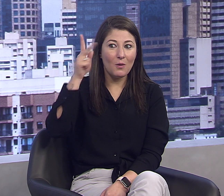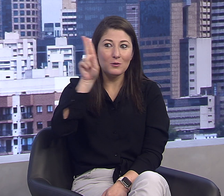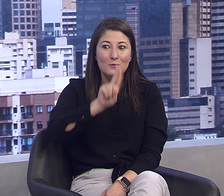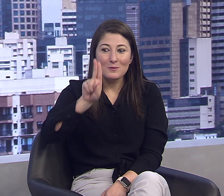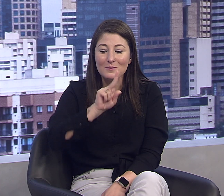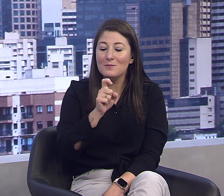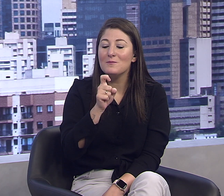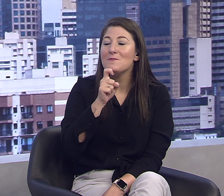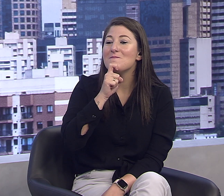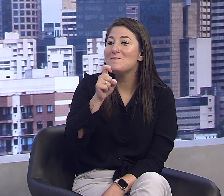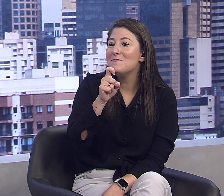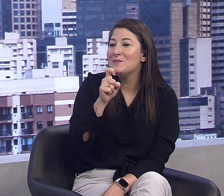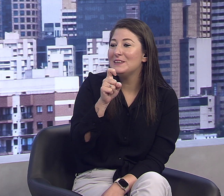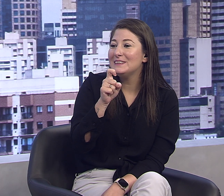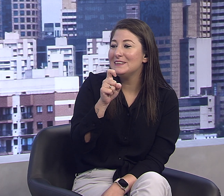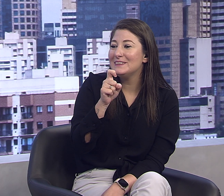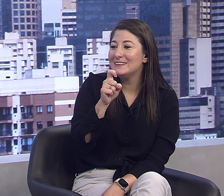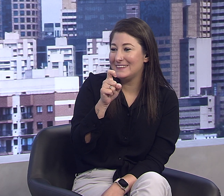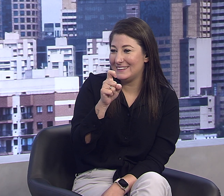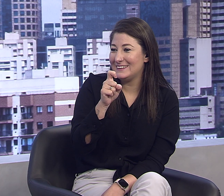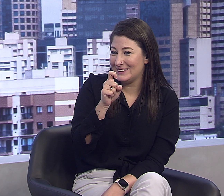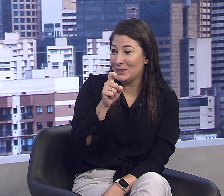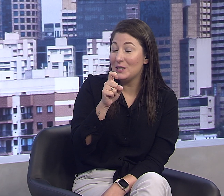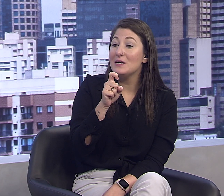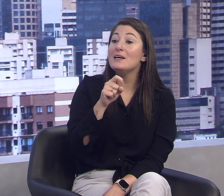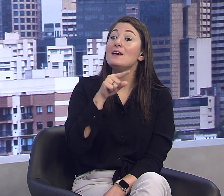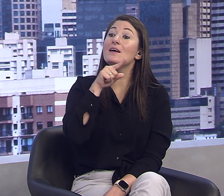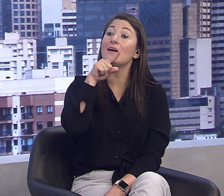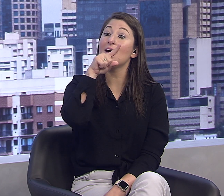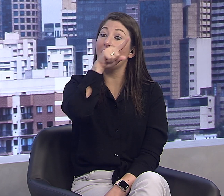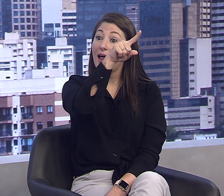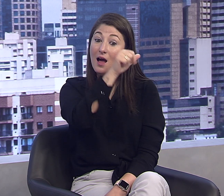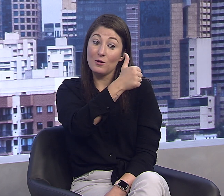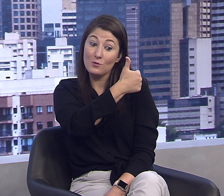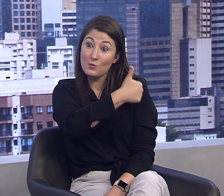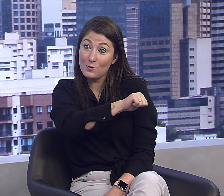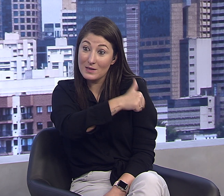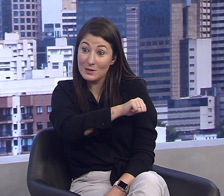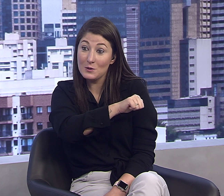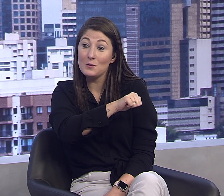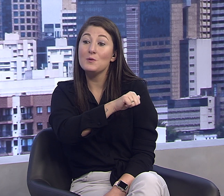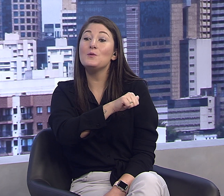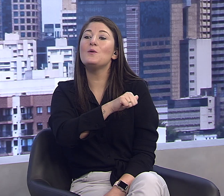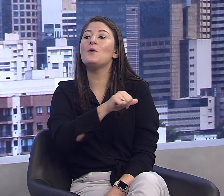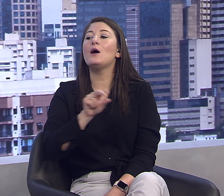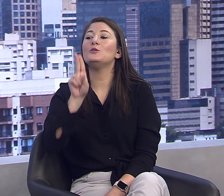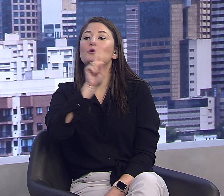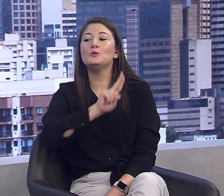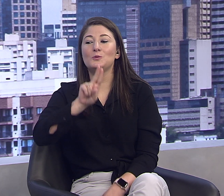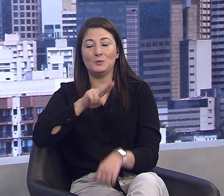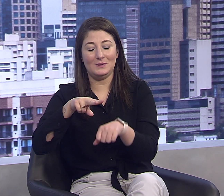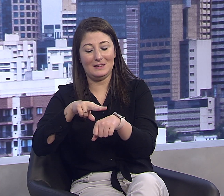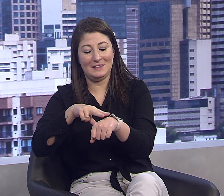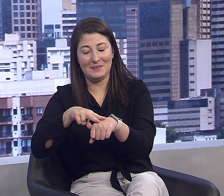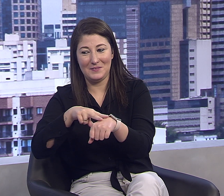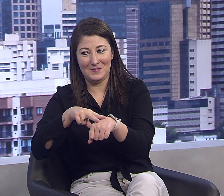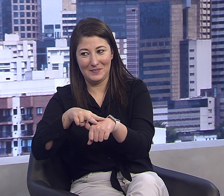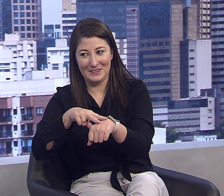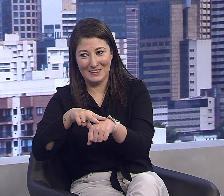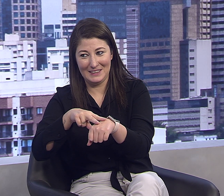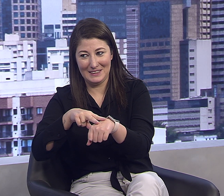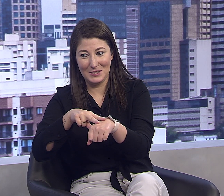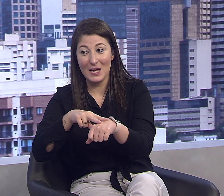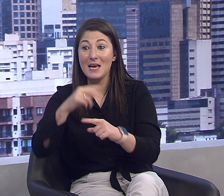exemplo, aqui em São Paulo, a gente faz verde com este sinal. No Rio de Janeiro, eles usam